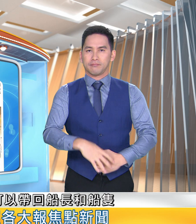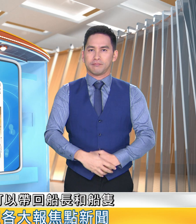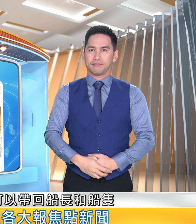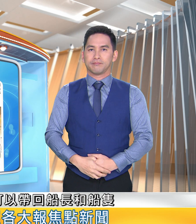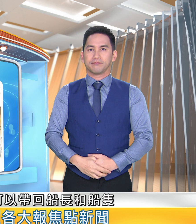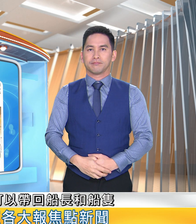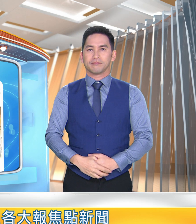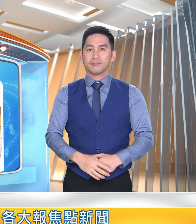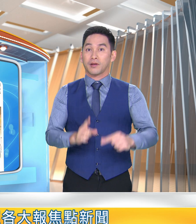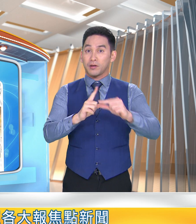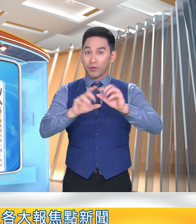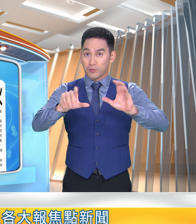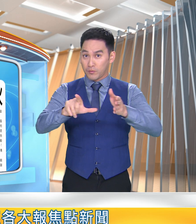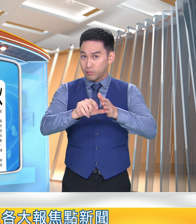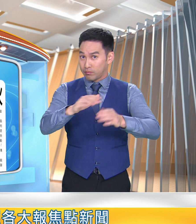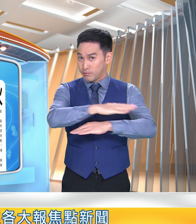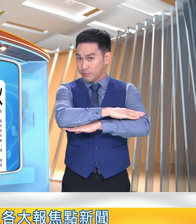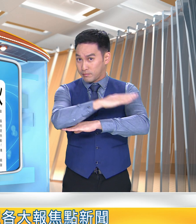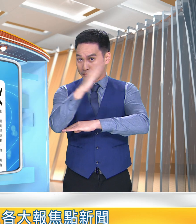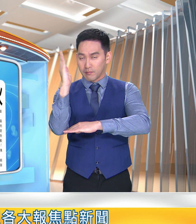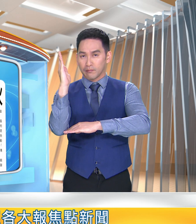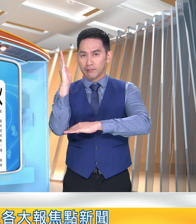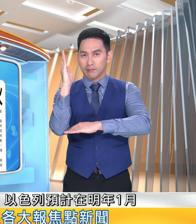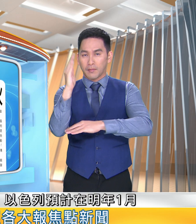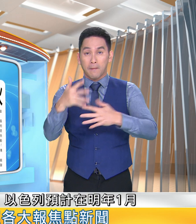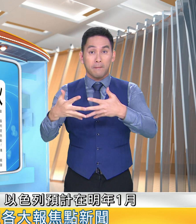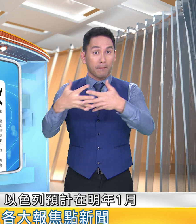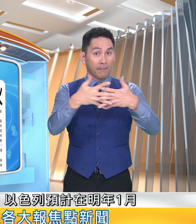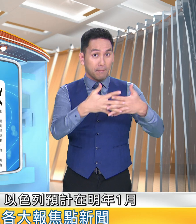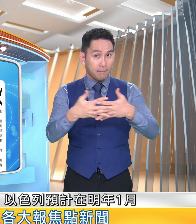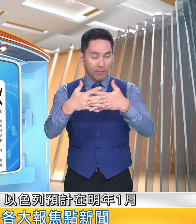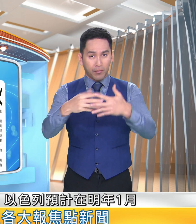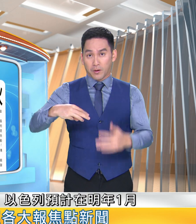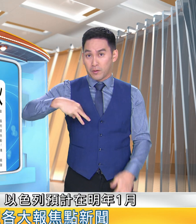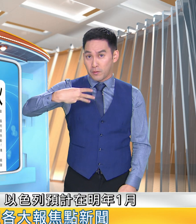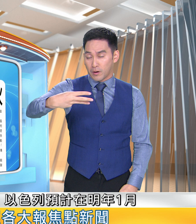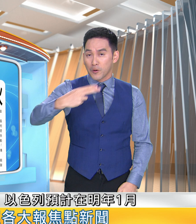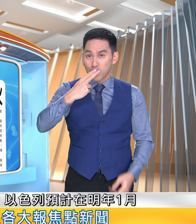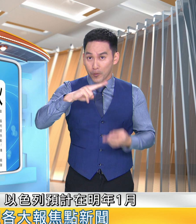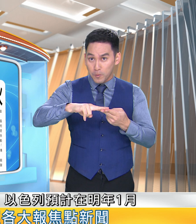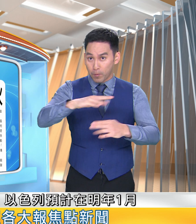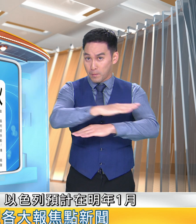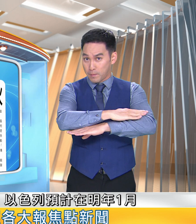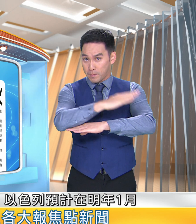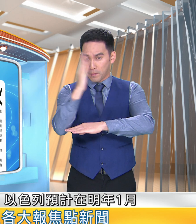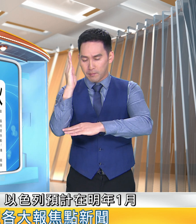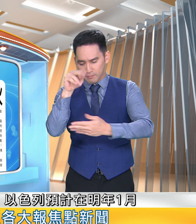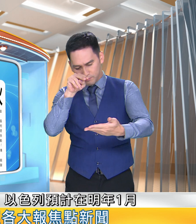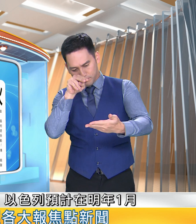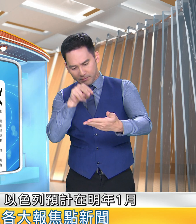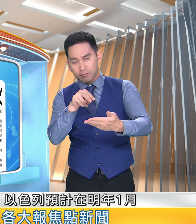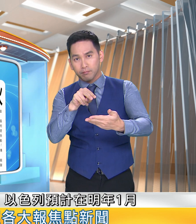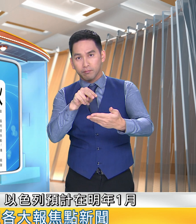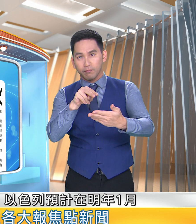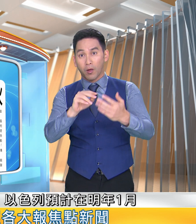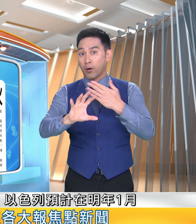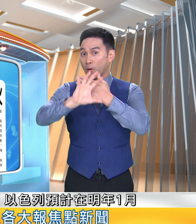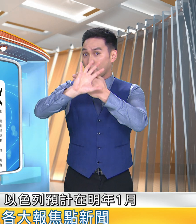中国时报是华盛顿邮报报道。以色列预计在明年的1月